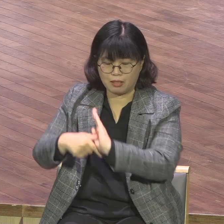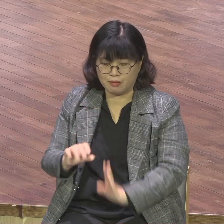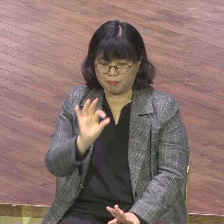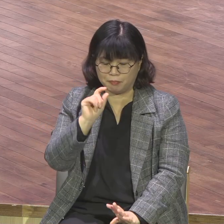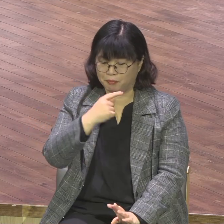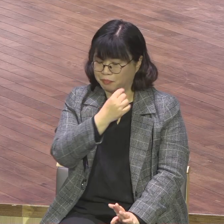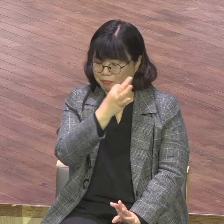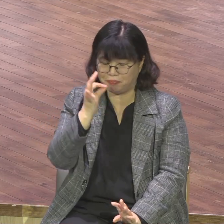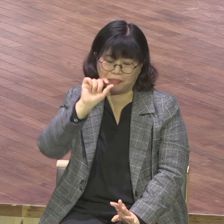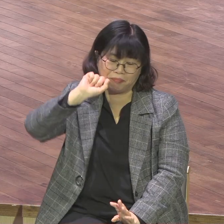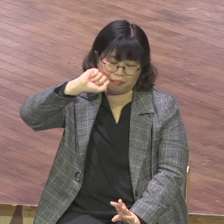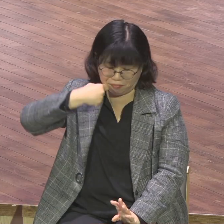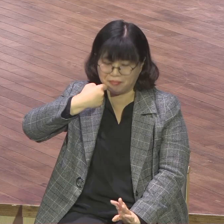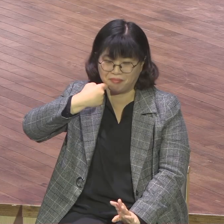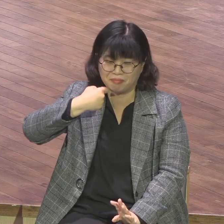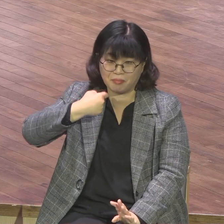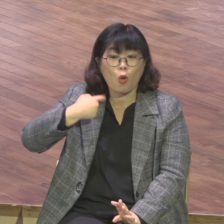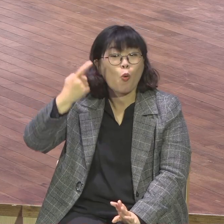중요한 게 뭐냐?